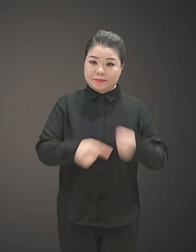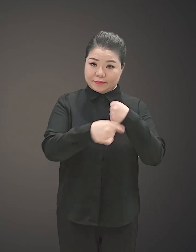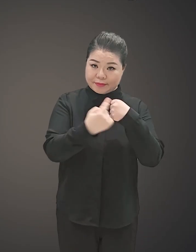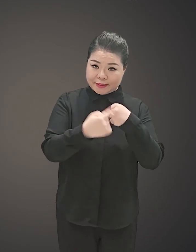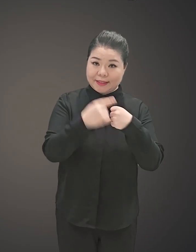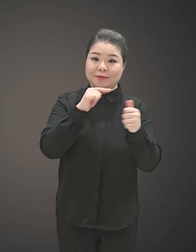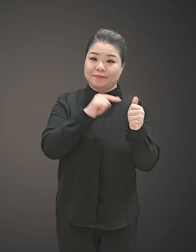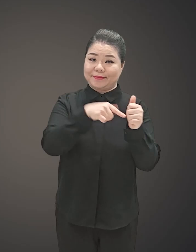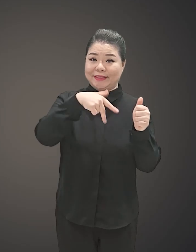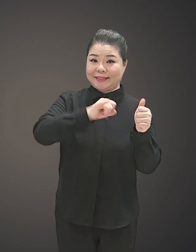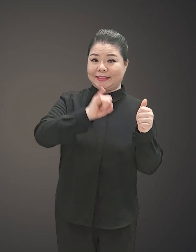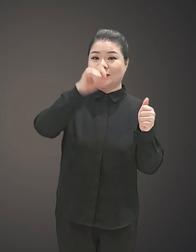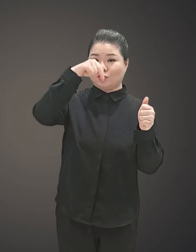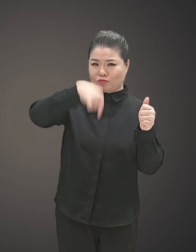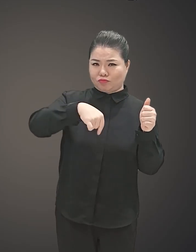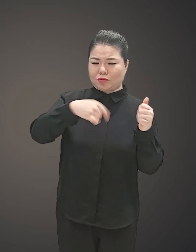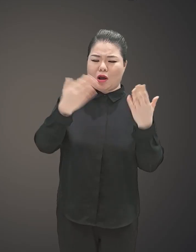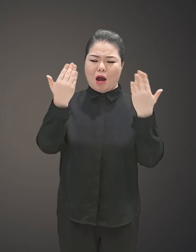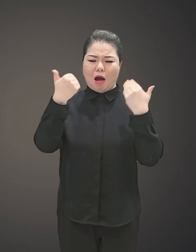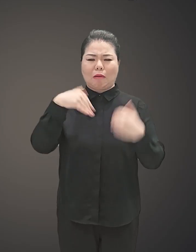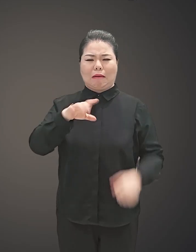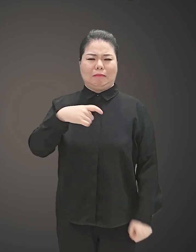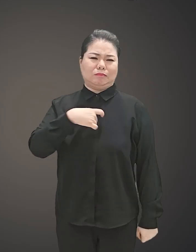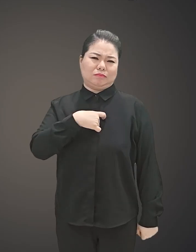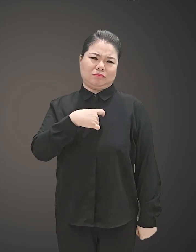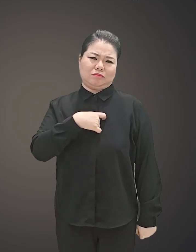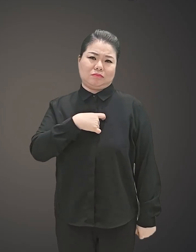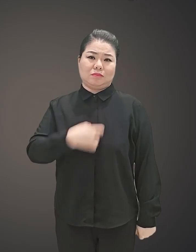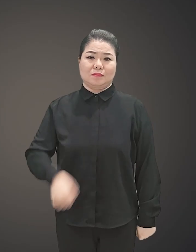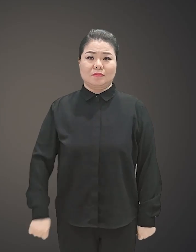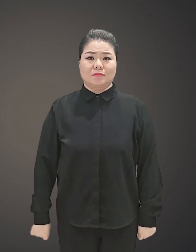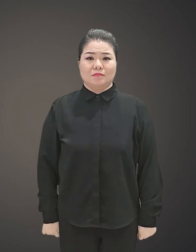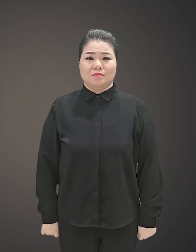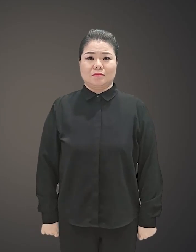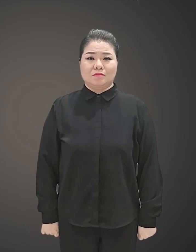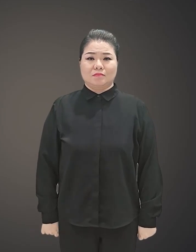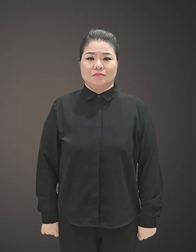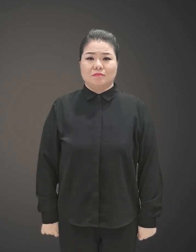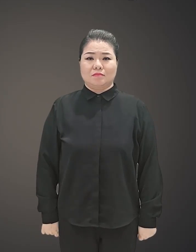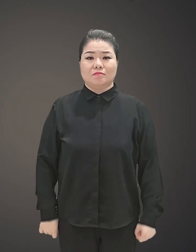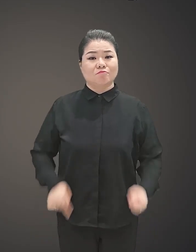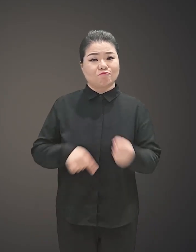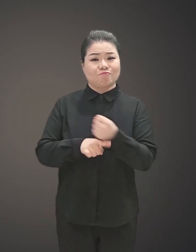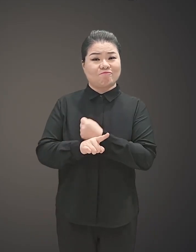초등학교 1학년 지우는 학교가 너무너무 싫어요.